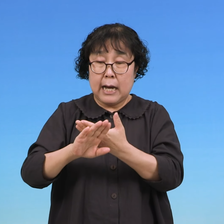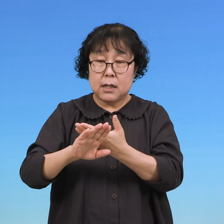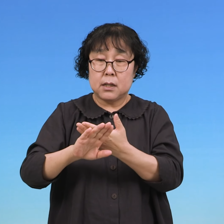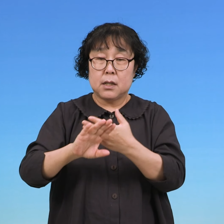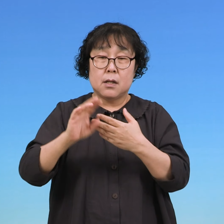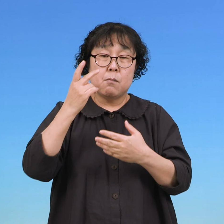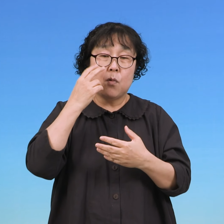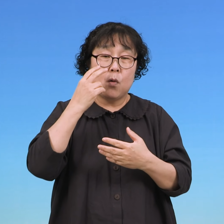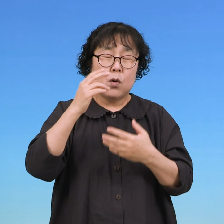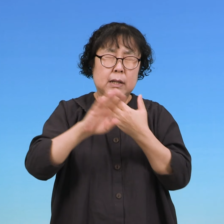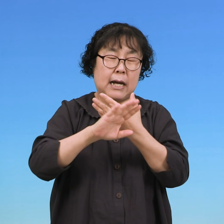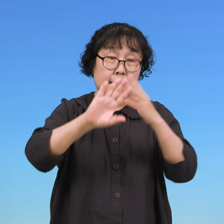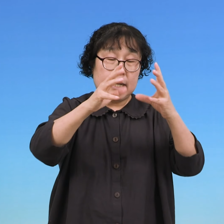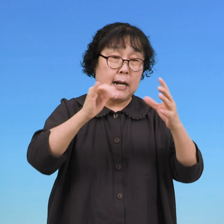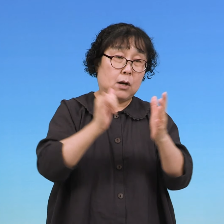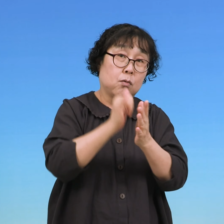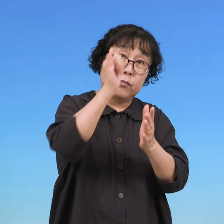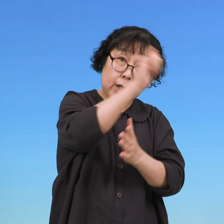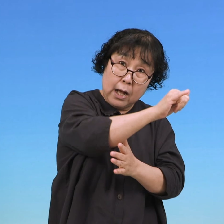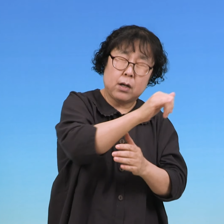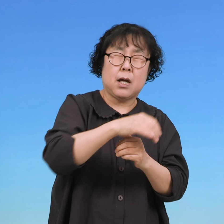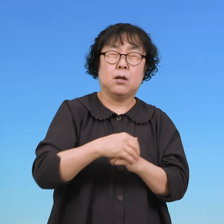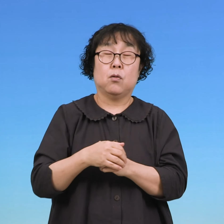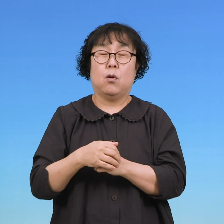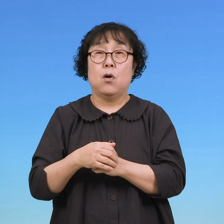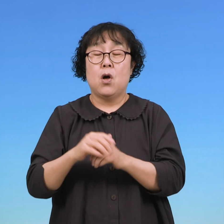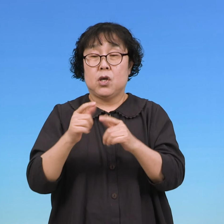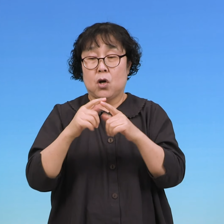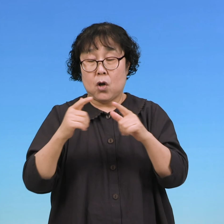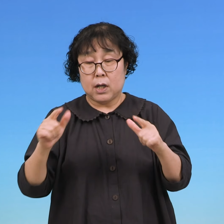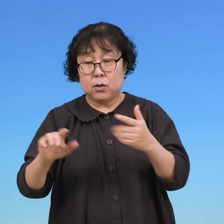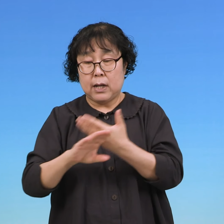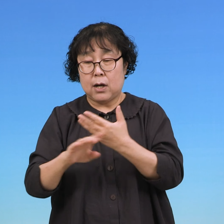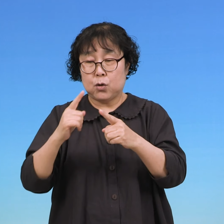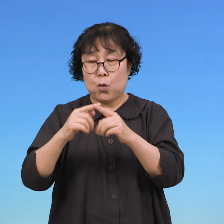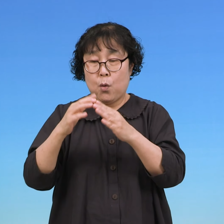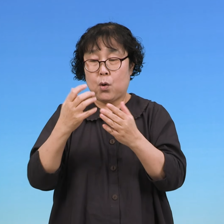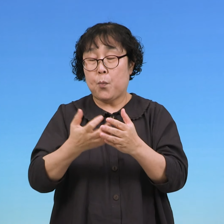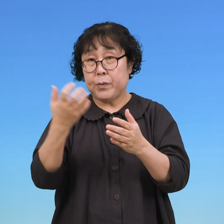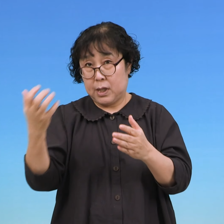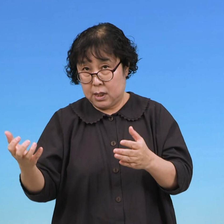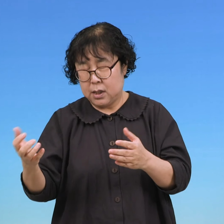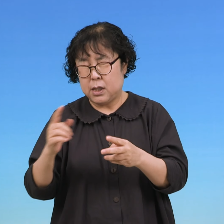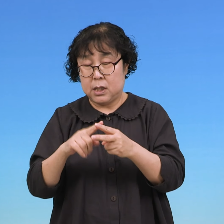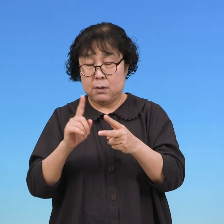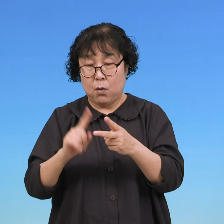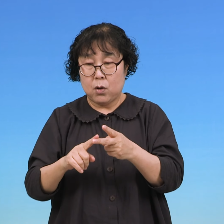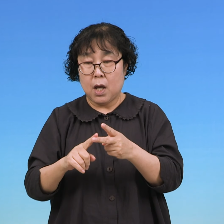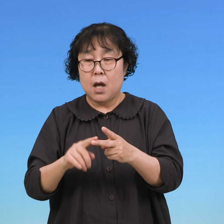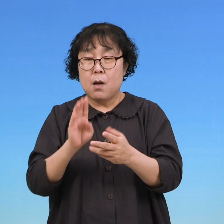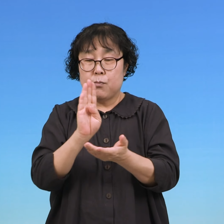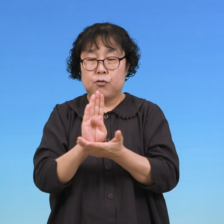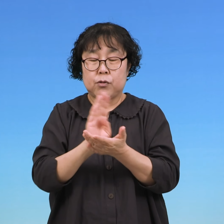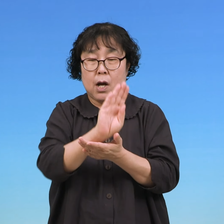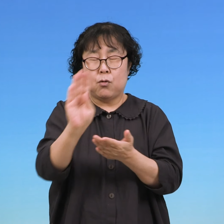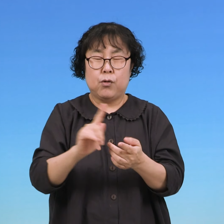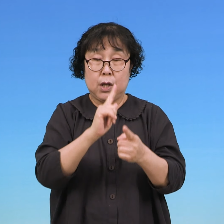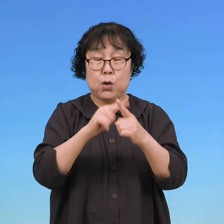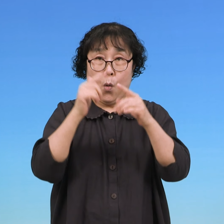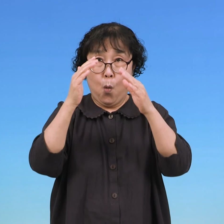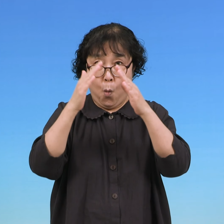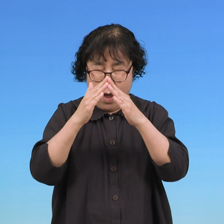다른 교회를 다니시거나 다양한 경우로 장기간 연락이 두절된 성도, 그러니까 분당 우리 교회